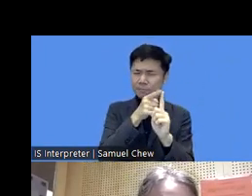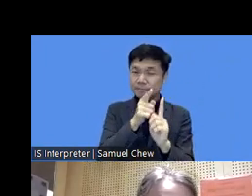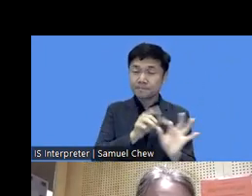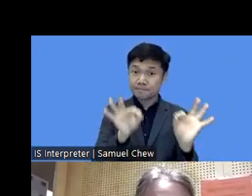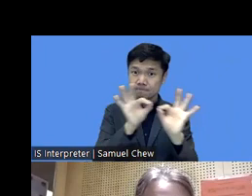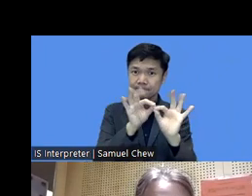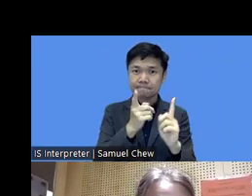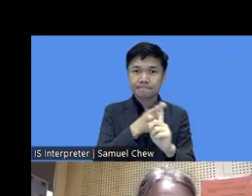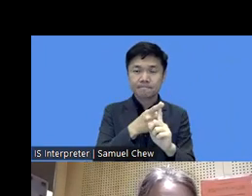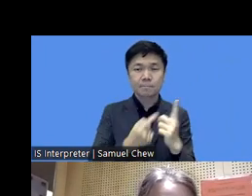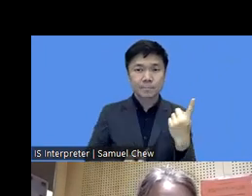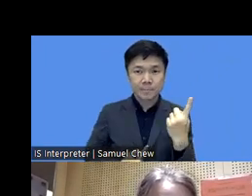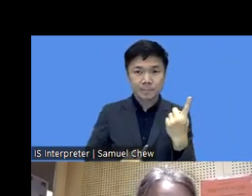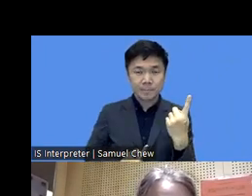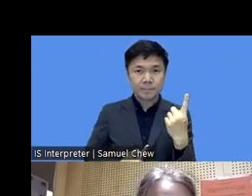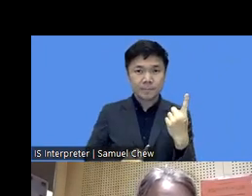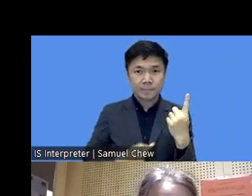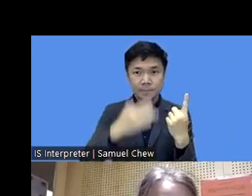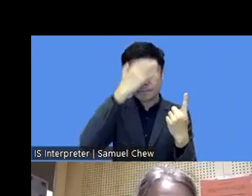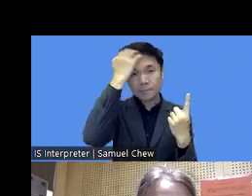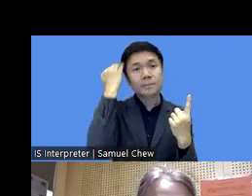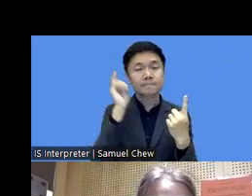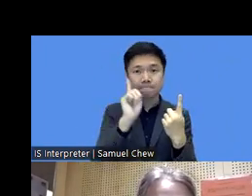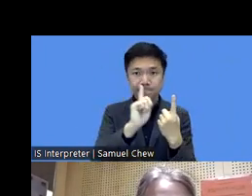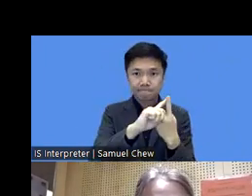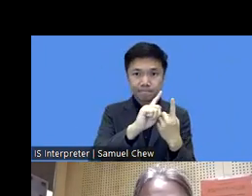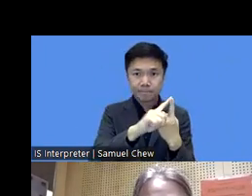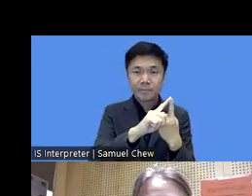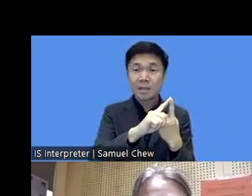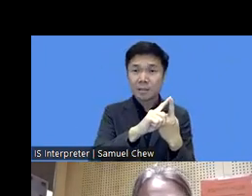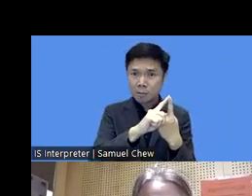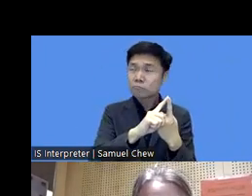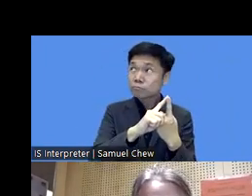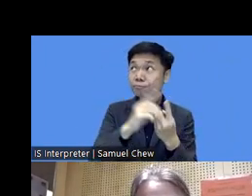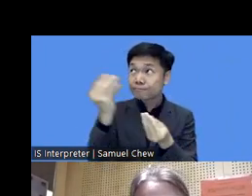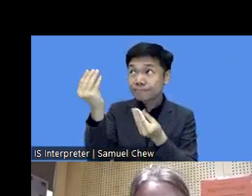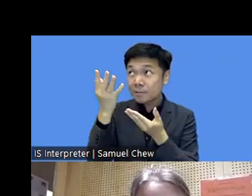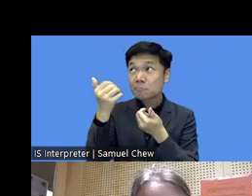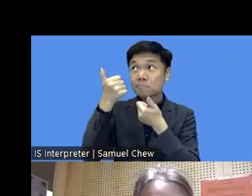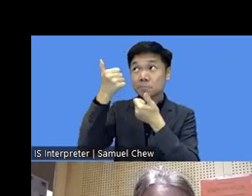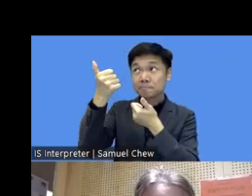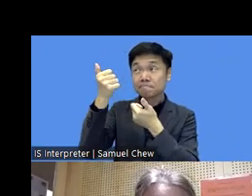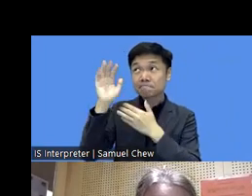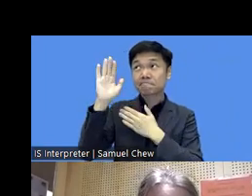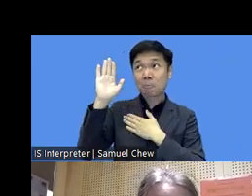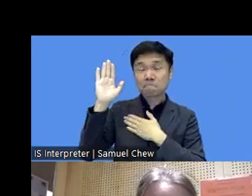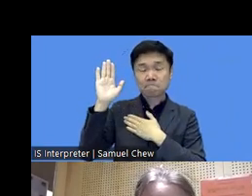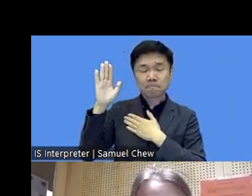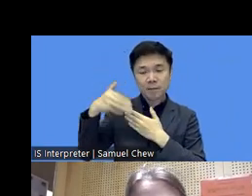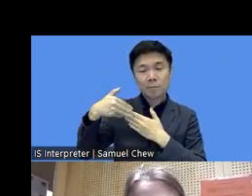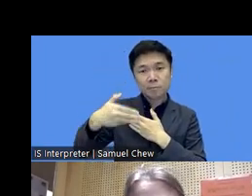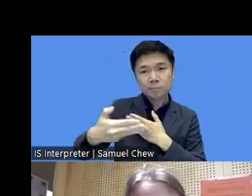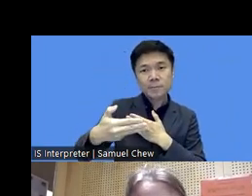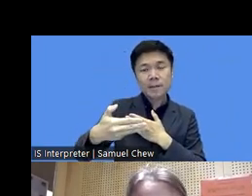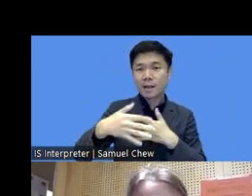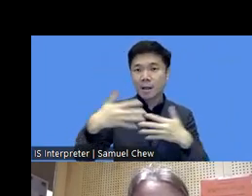4 de las recomendaciones interseccionales en cuanto a la implementación de los problemas